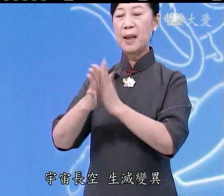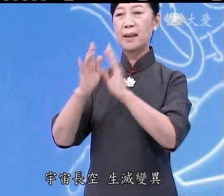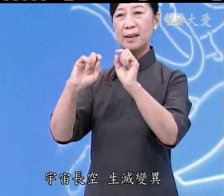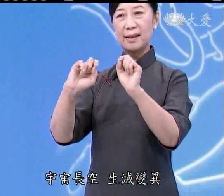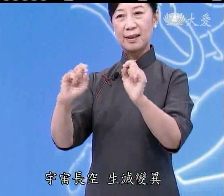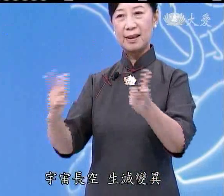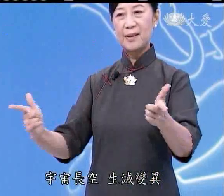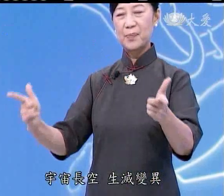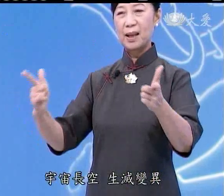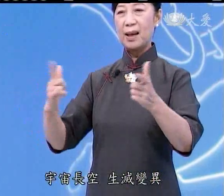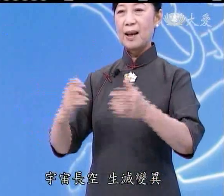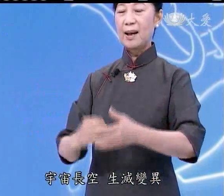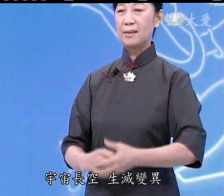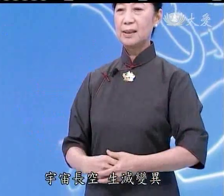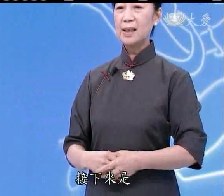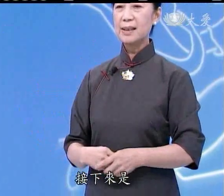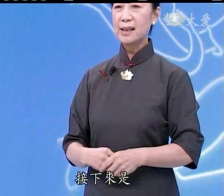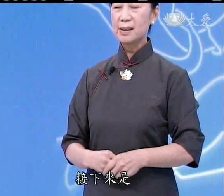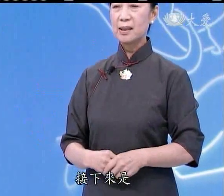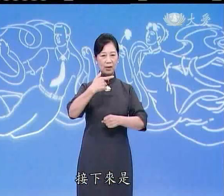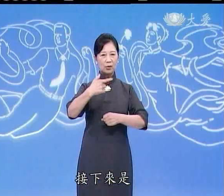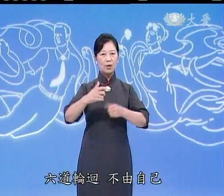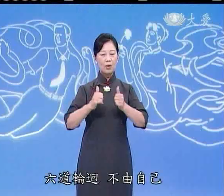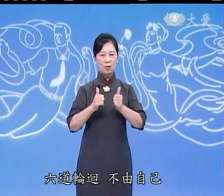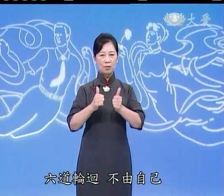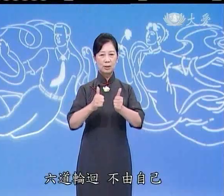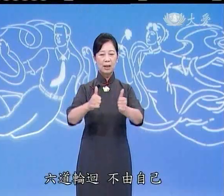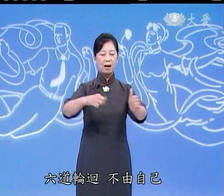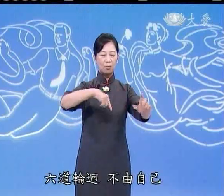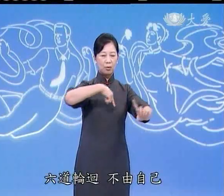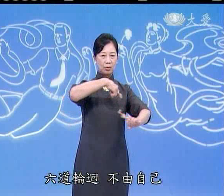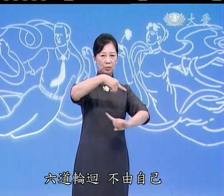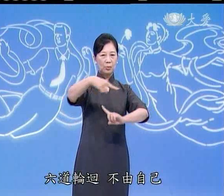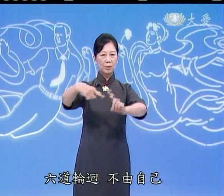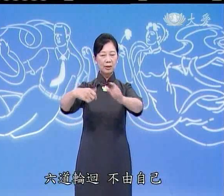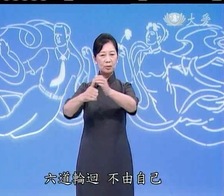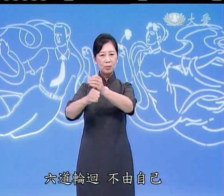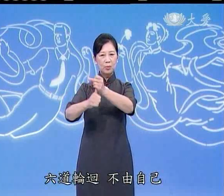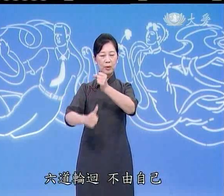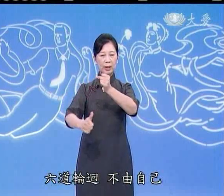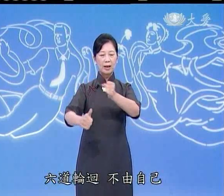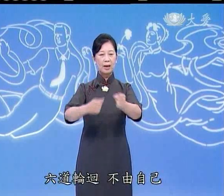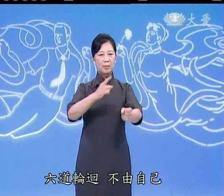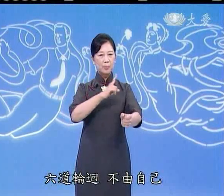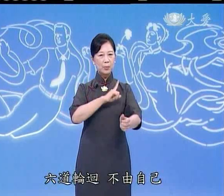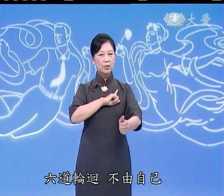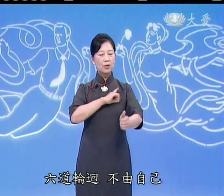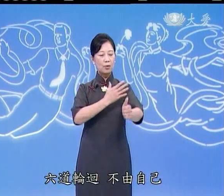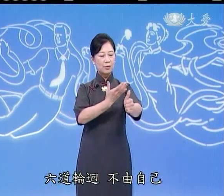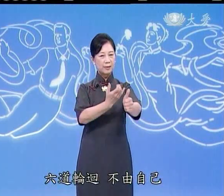变异。好，接下来是六道轮回，不由